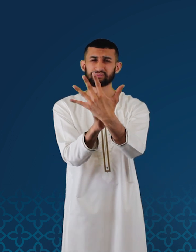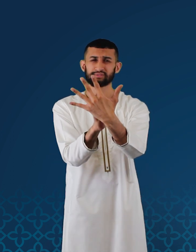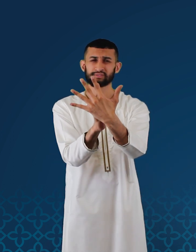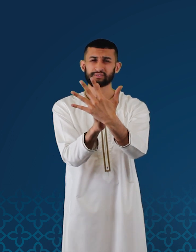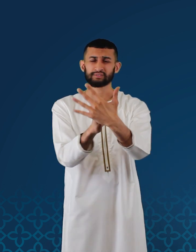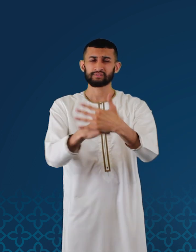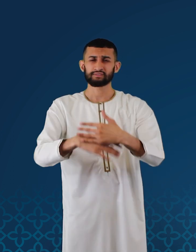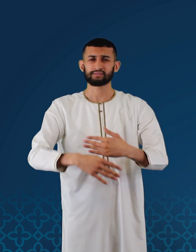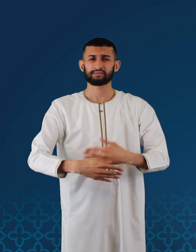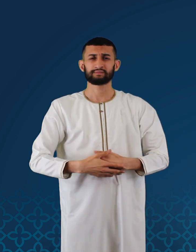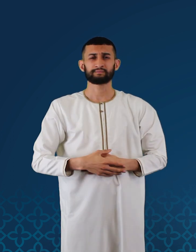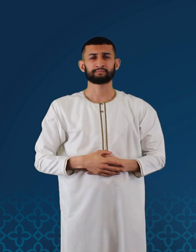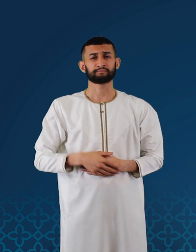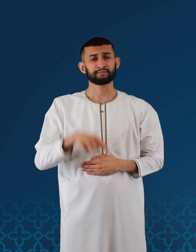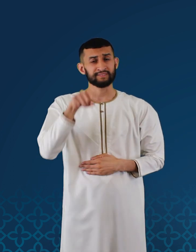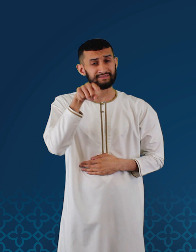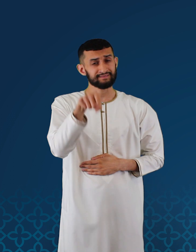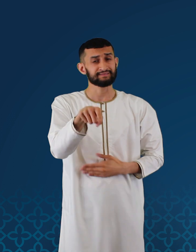بجهنم يومئذ